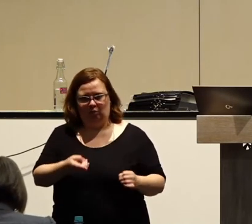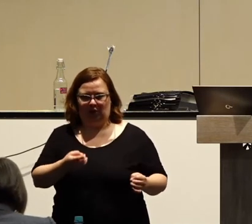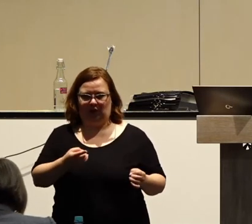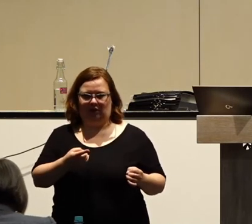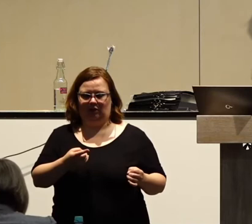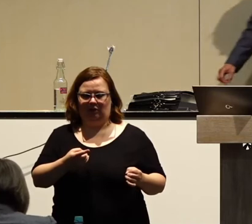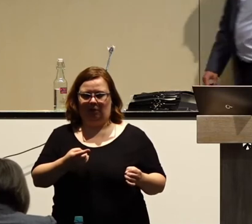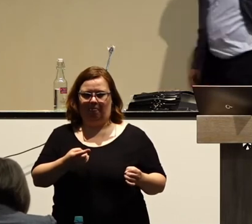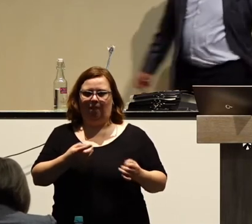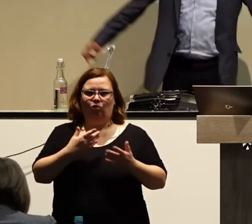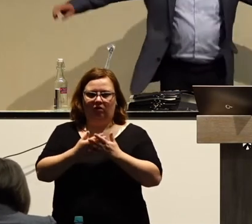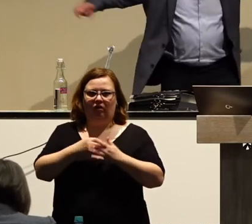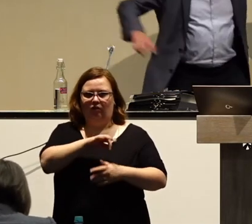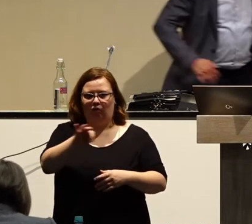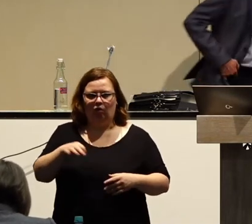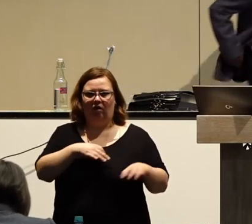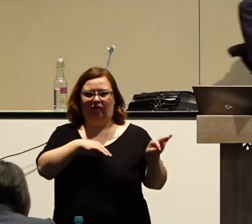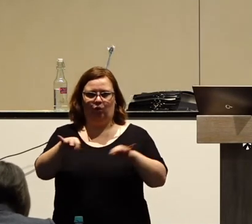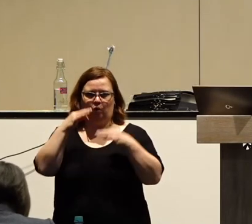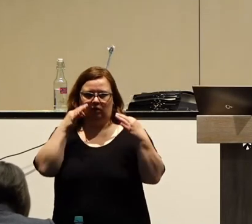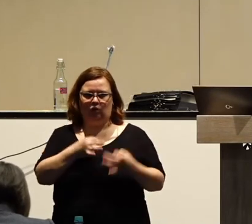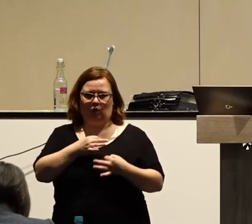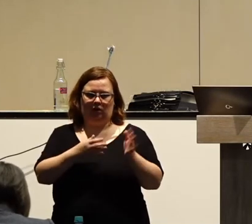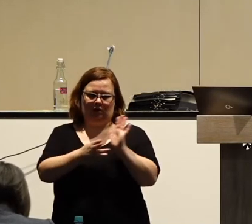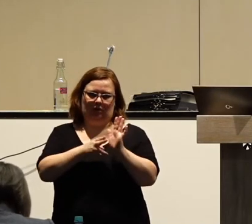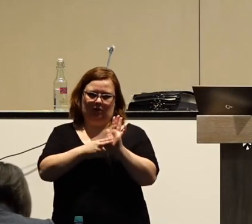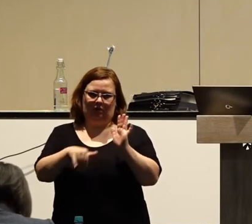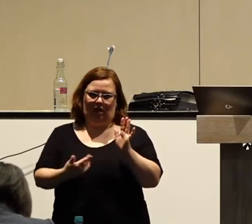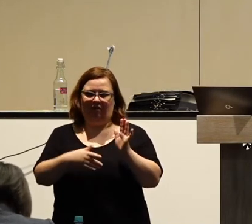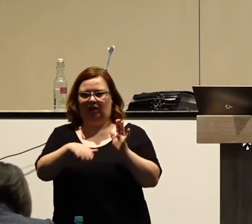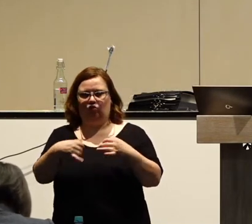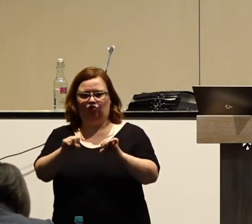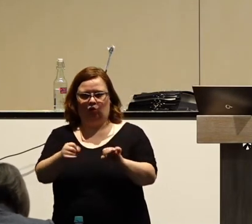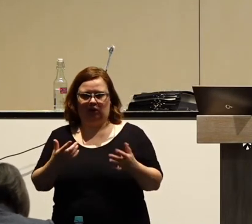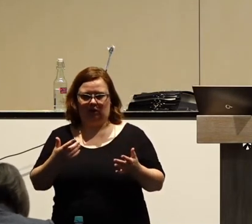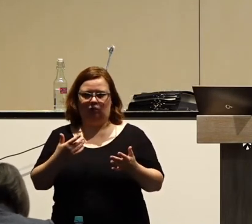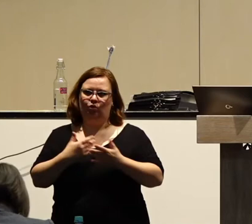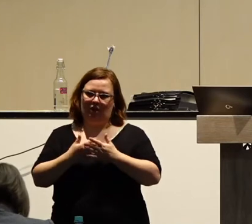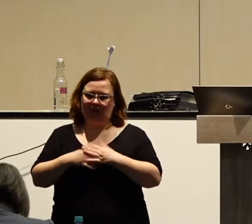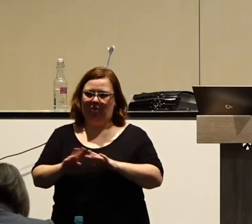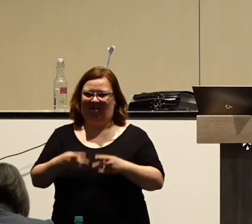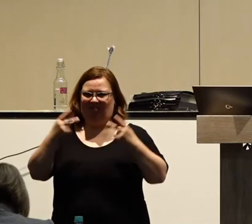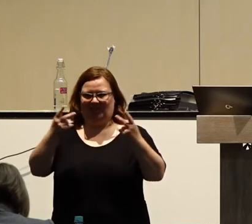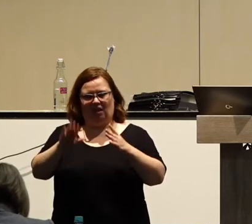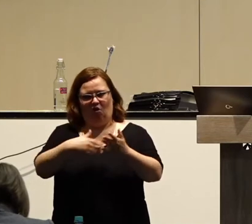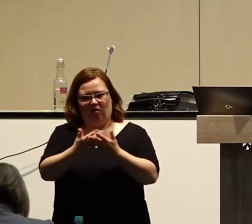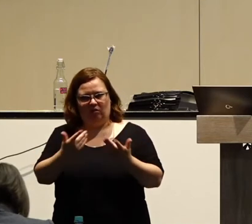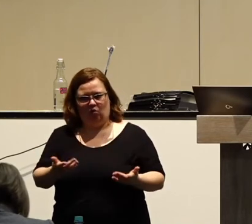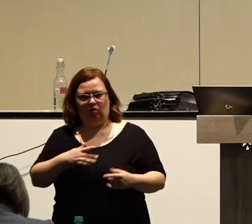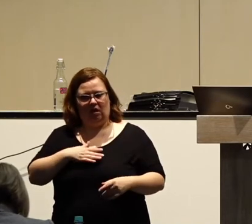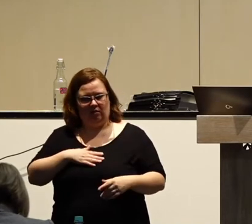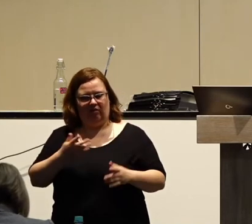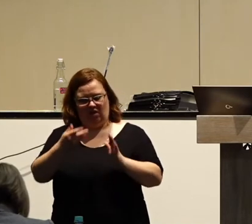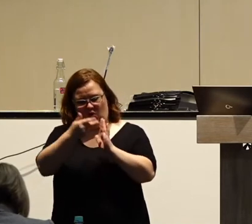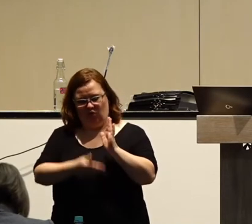Und für dieses Führungszeugnis ist ein Garant dafür, dass diese Kinder geschützt werden. Und das ist eine ganz klare Aufgabe, der wir